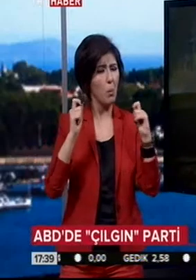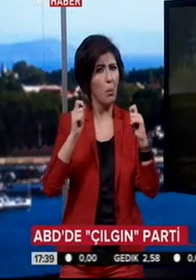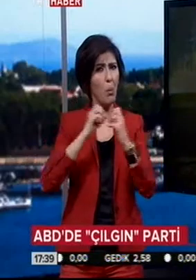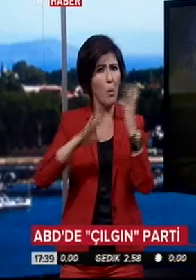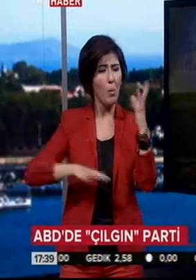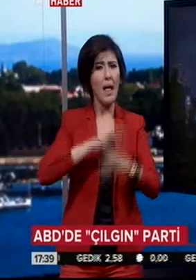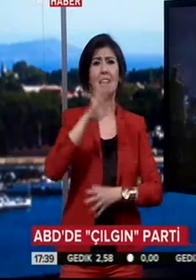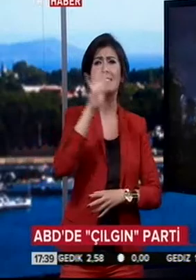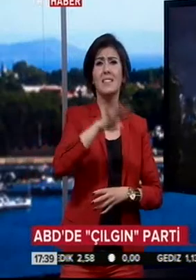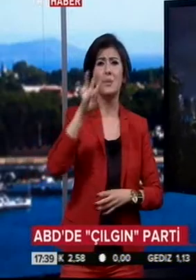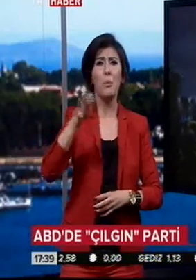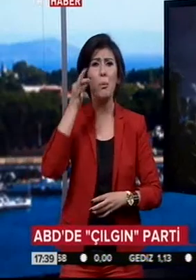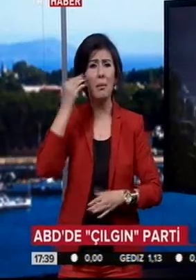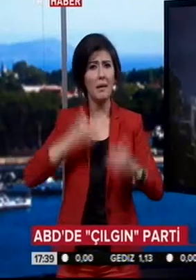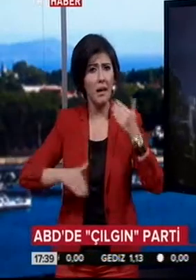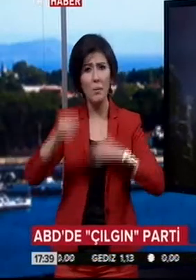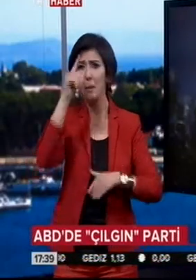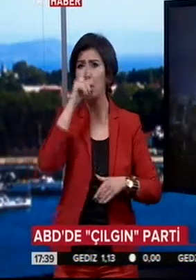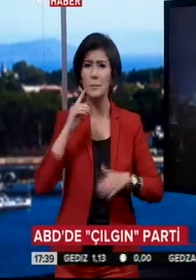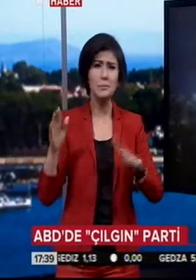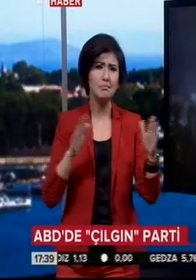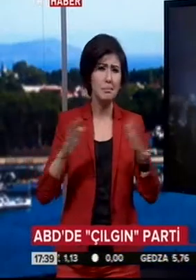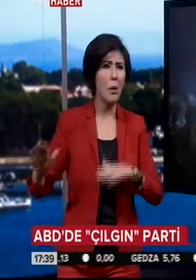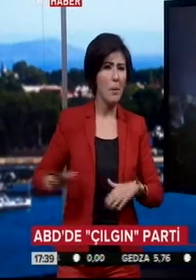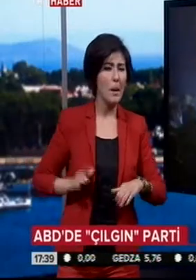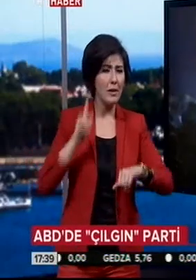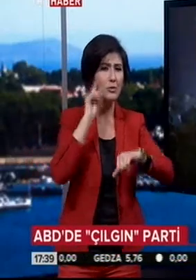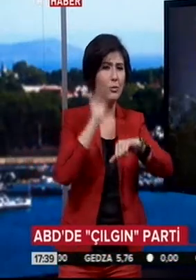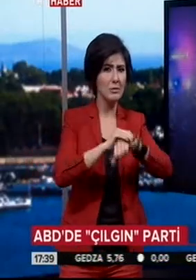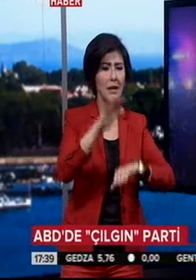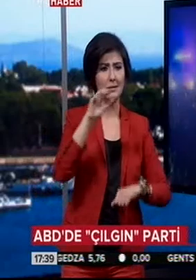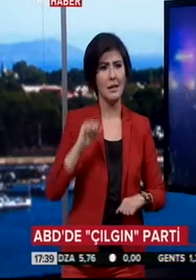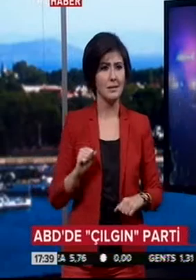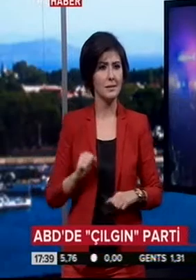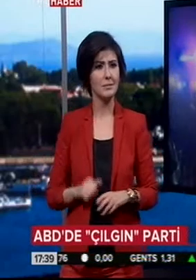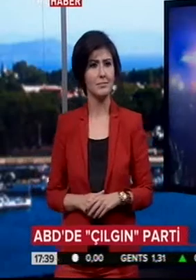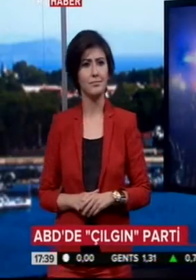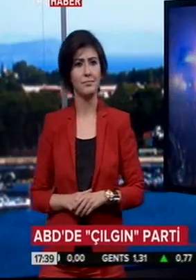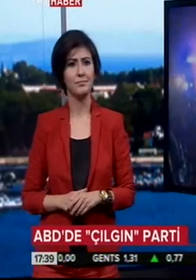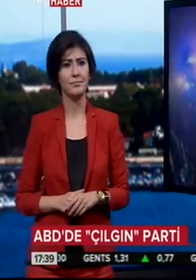olaylarda 44 kişi yaralandı, 100 civarında öğrenci gözaltına alındı.